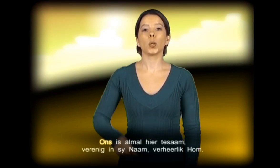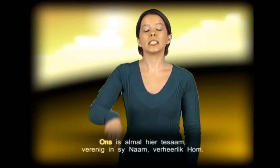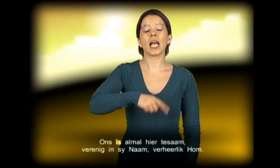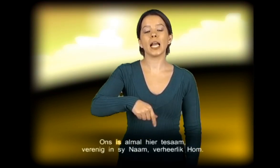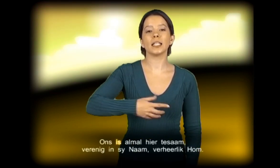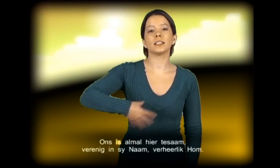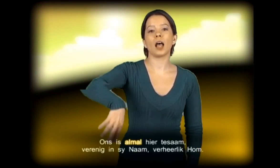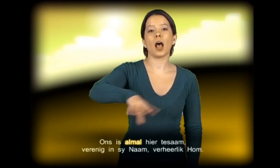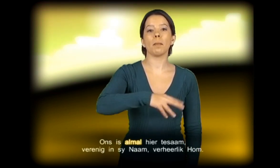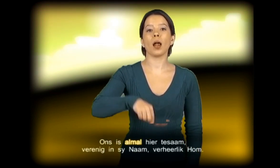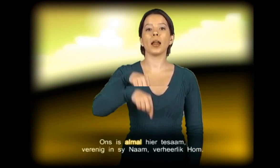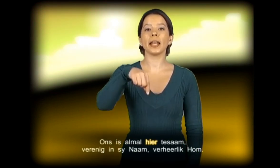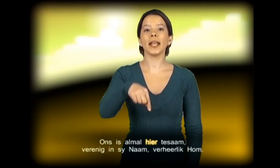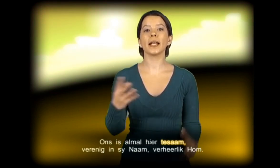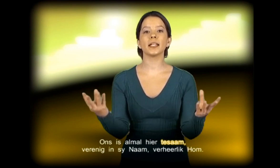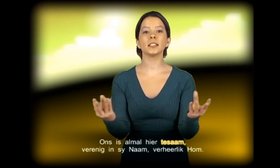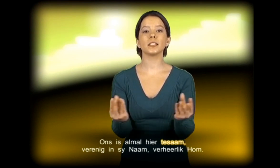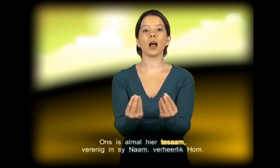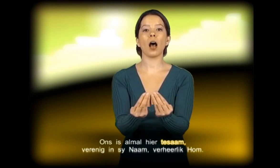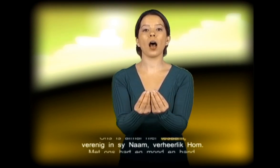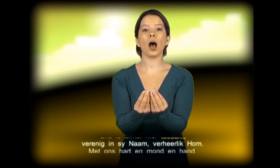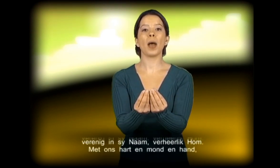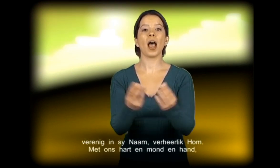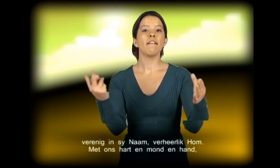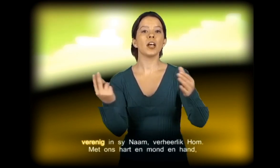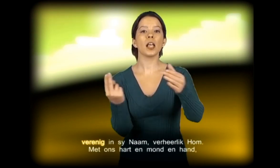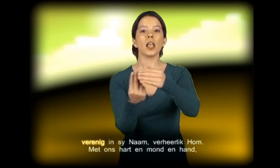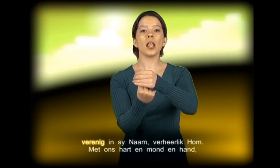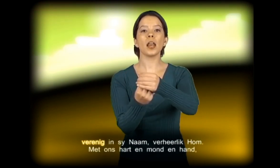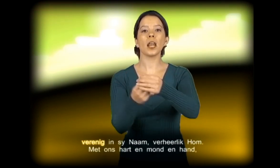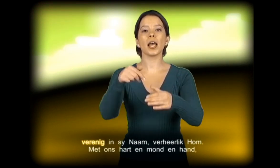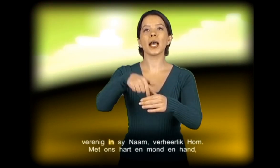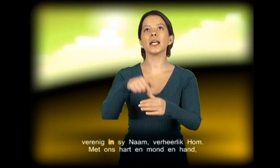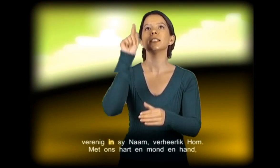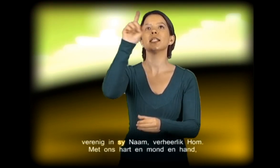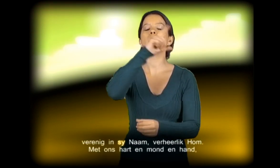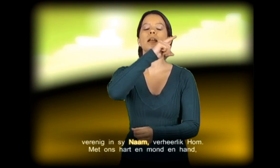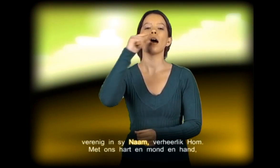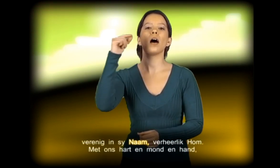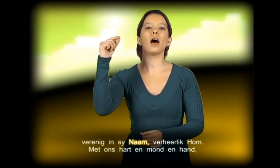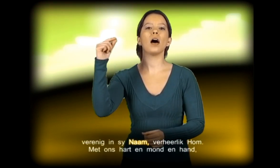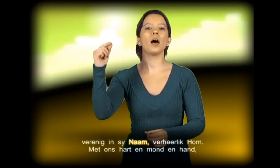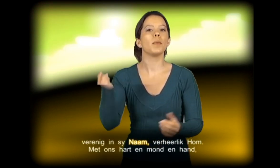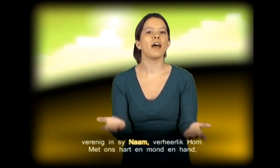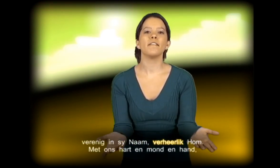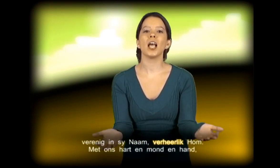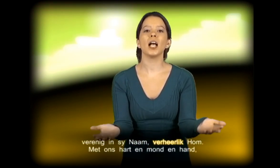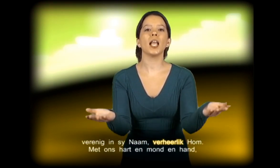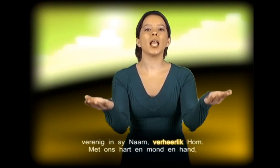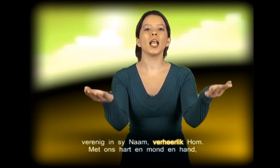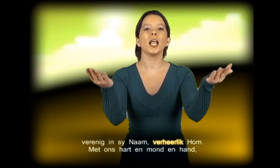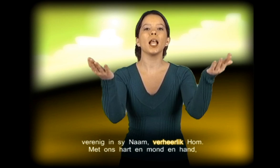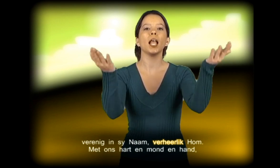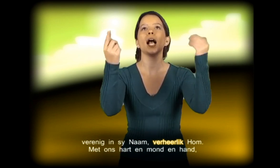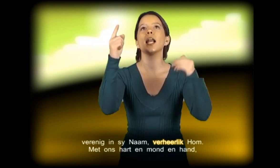Ons is almal hier tesaam, verenig in sy naam,